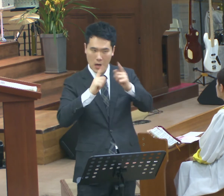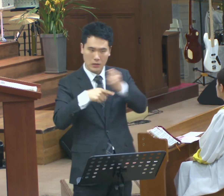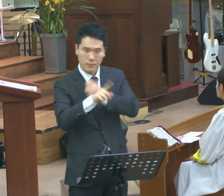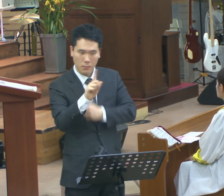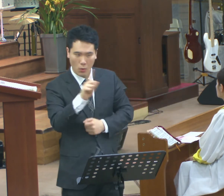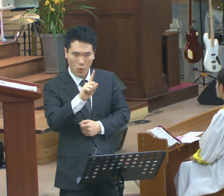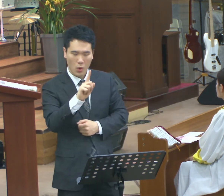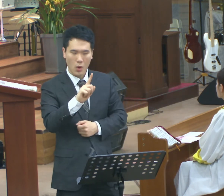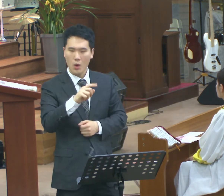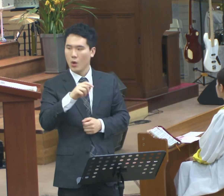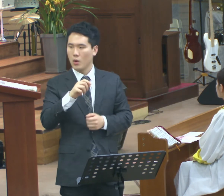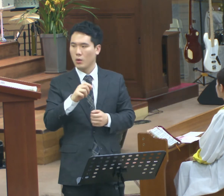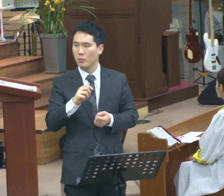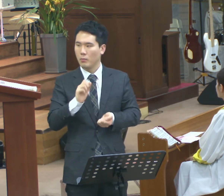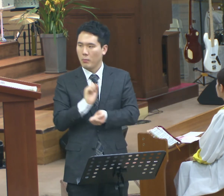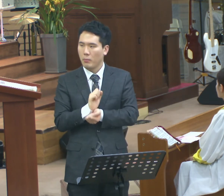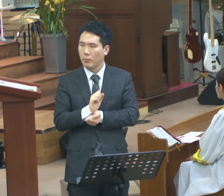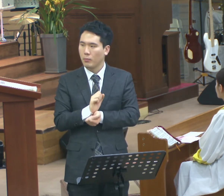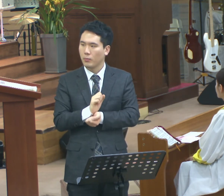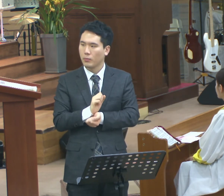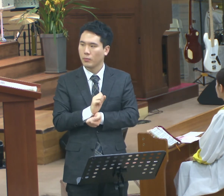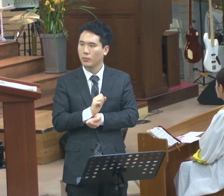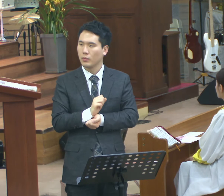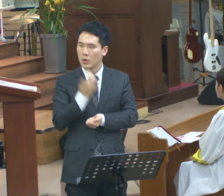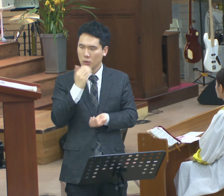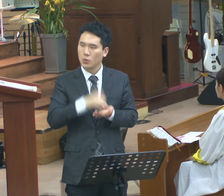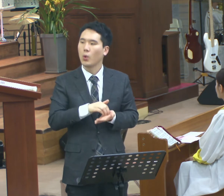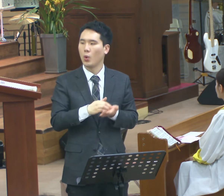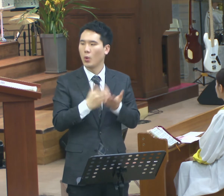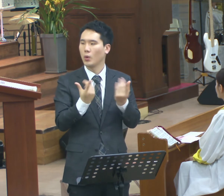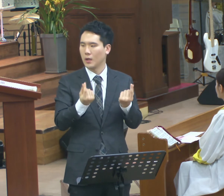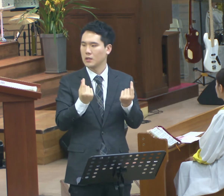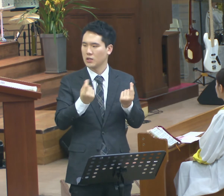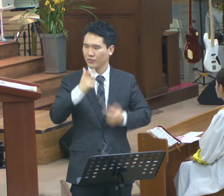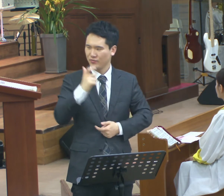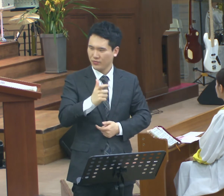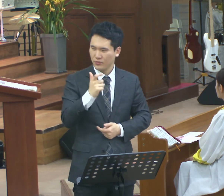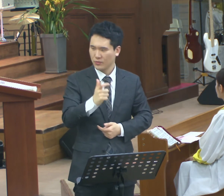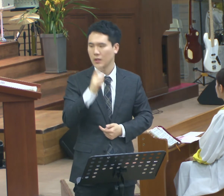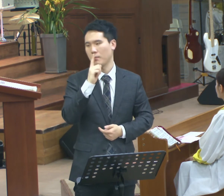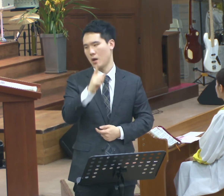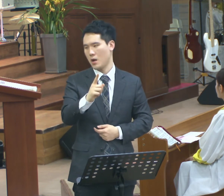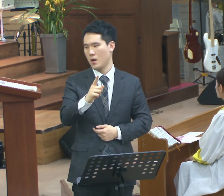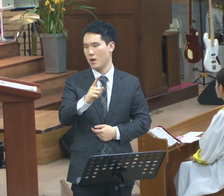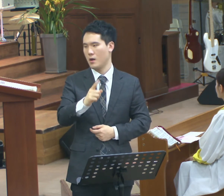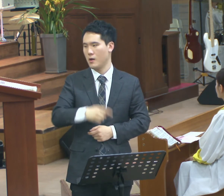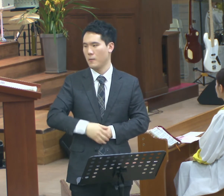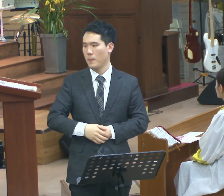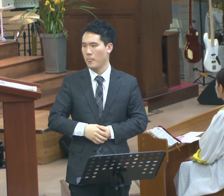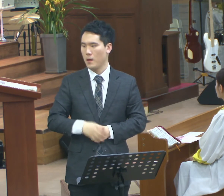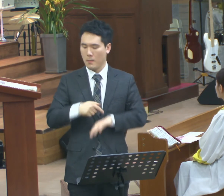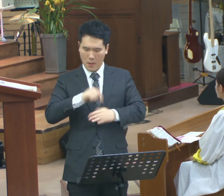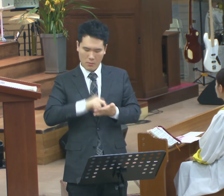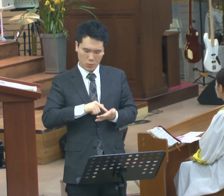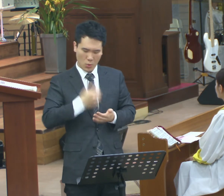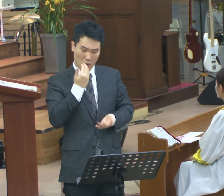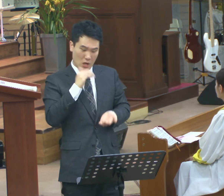간경화는 간이 돌처럼 굳어지는 거잖아요. 마음도 굳어질 수가 있어요. 여러분 은혜를 많이 주실